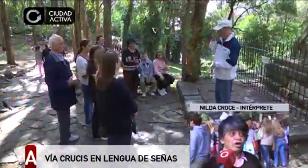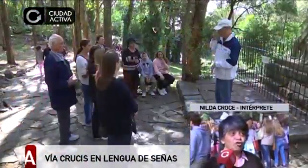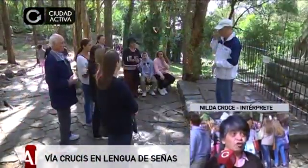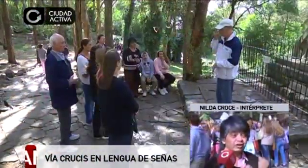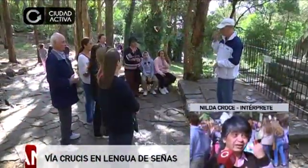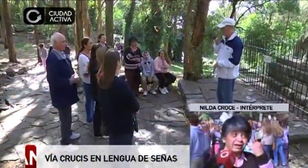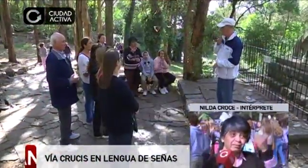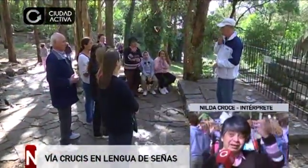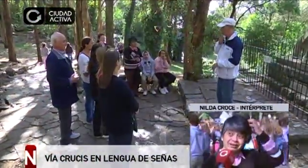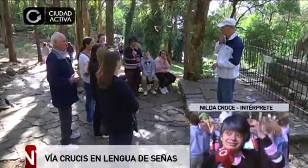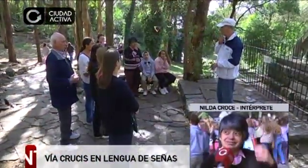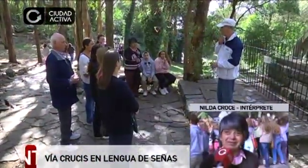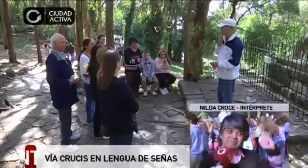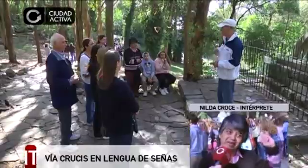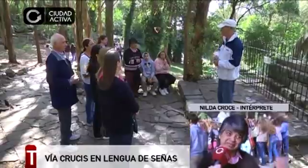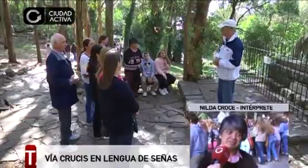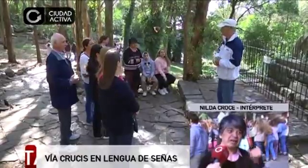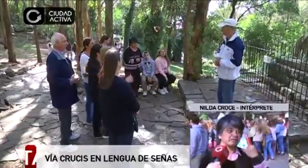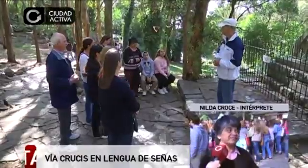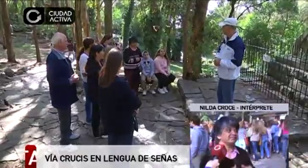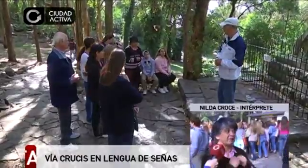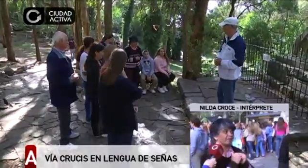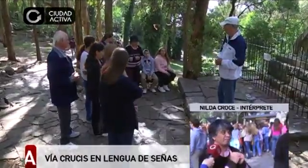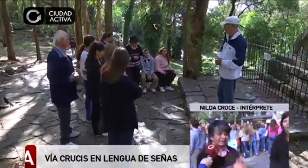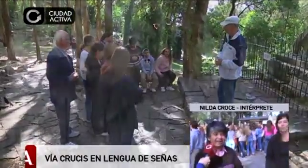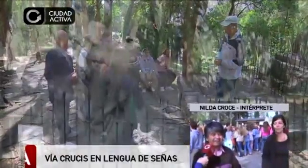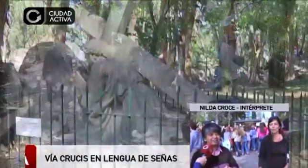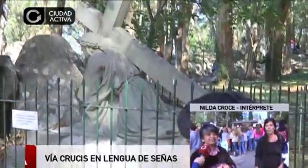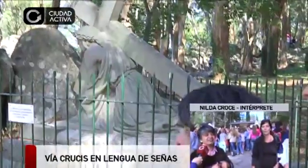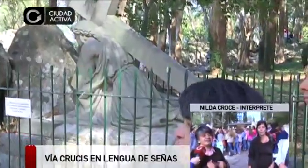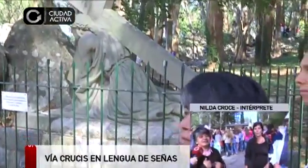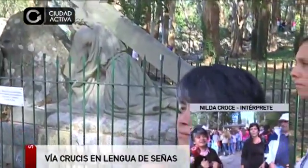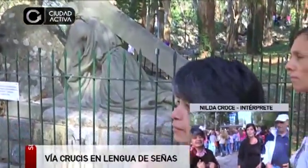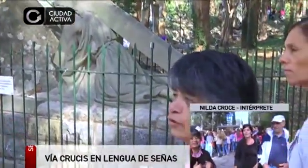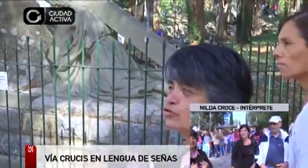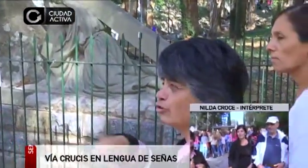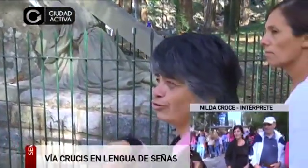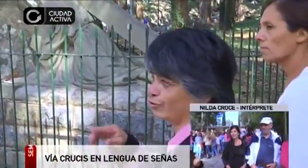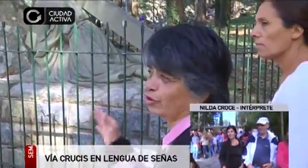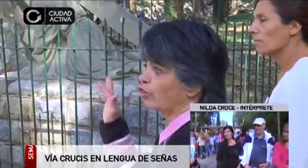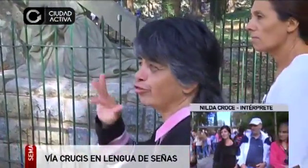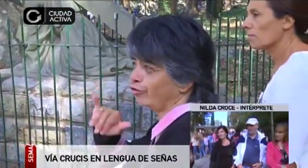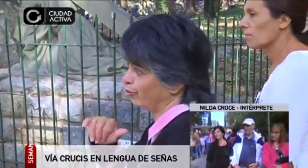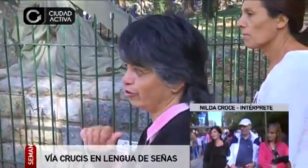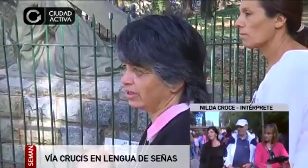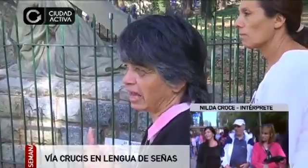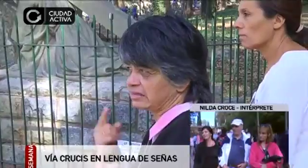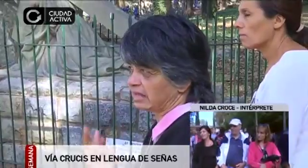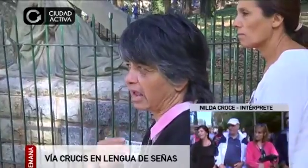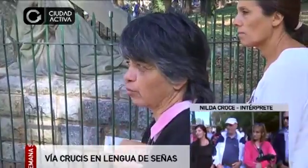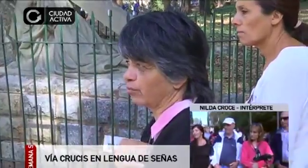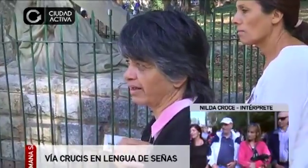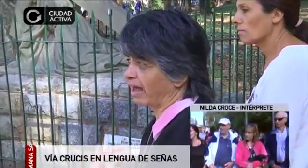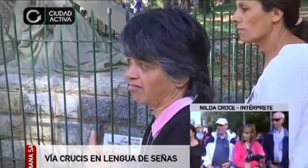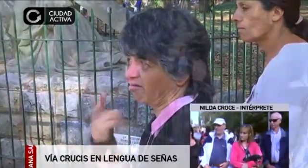amigos Jorge y Abel me aceptaron, me acompañaron. Algunos otros